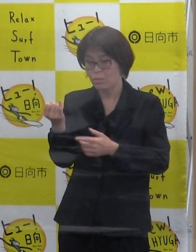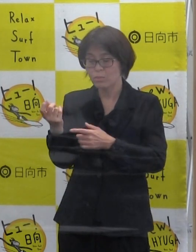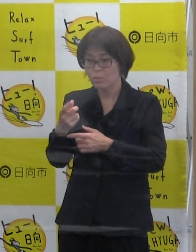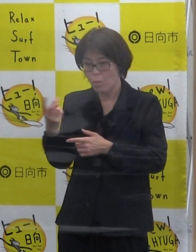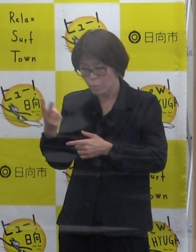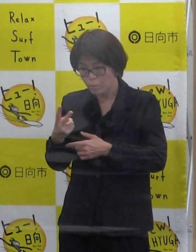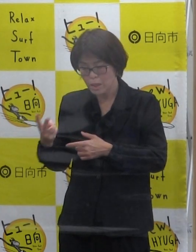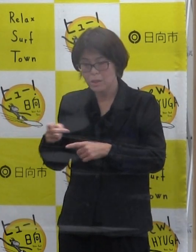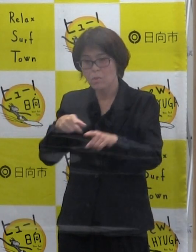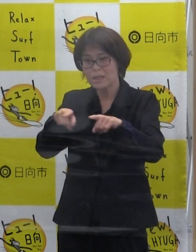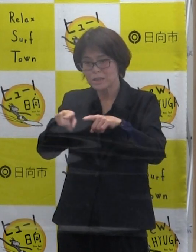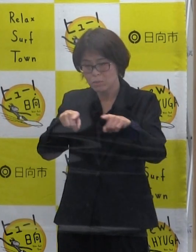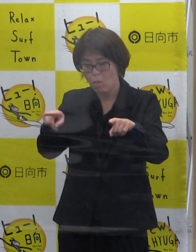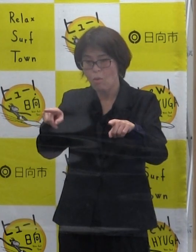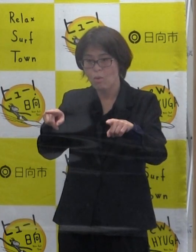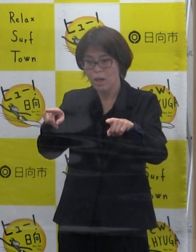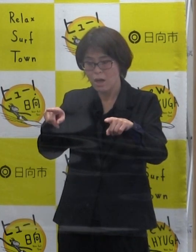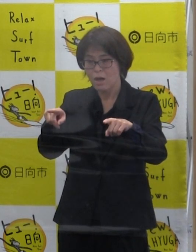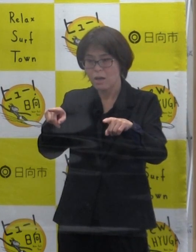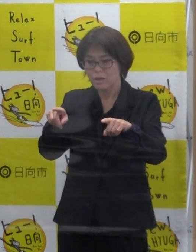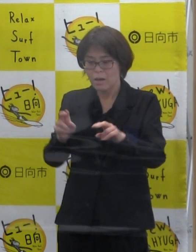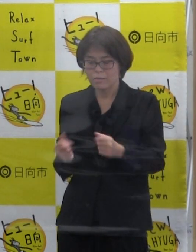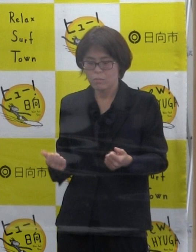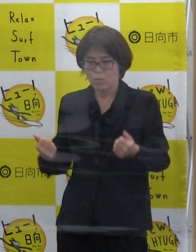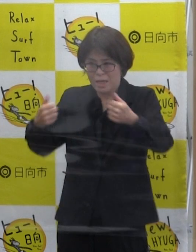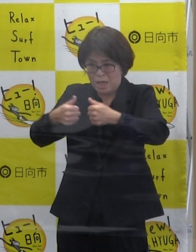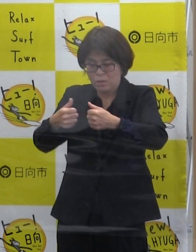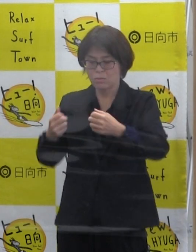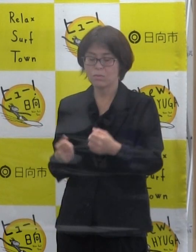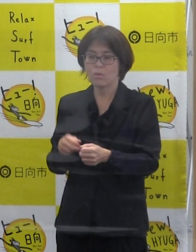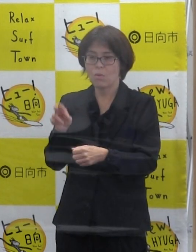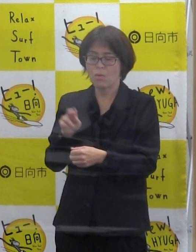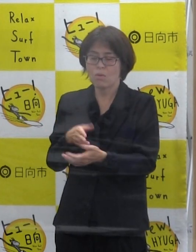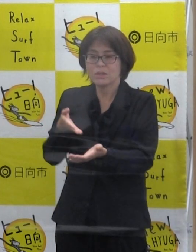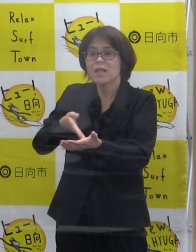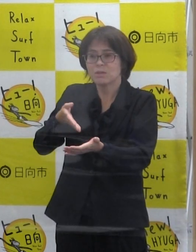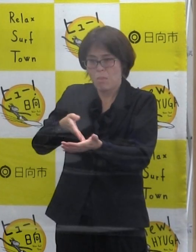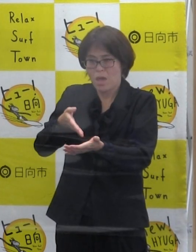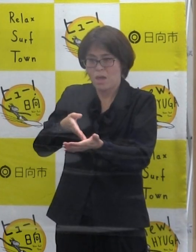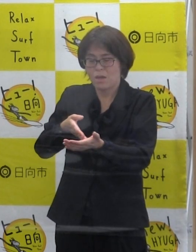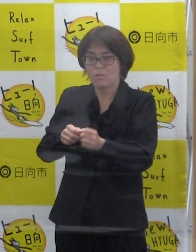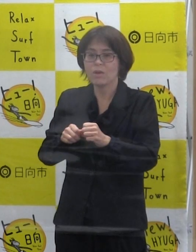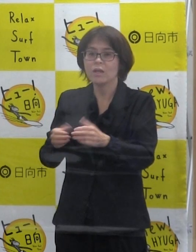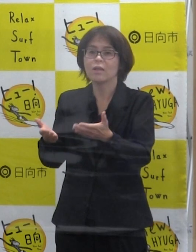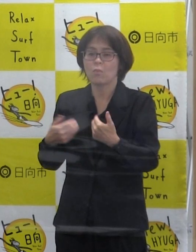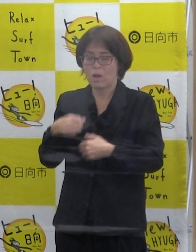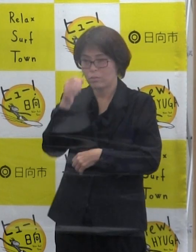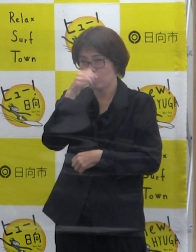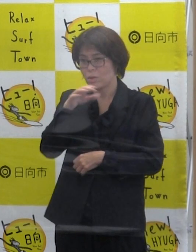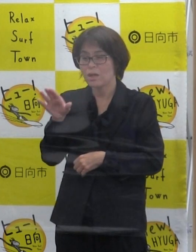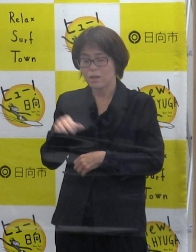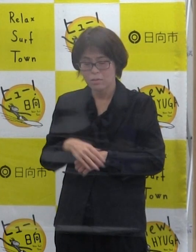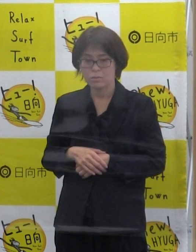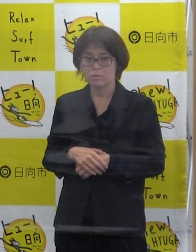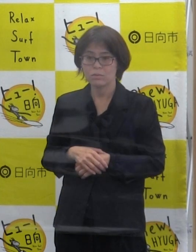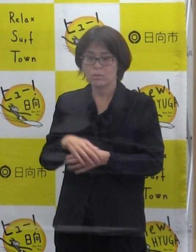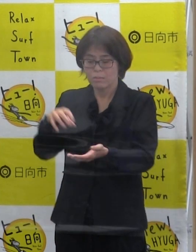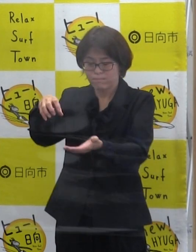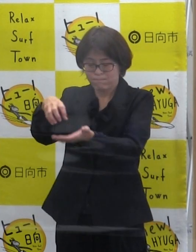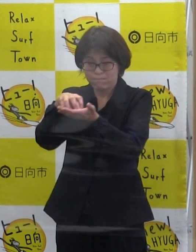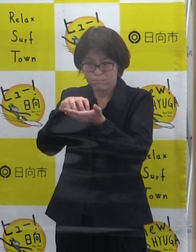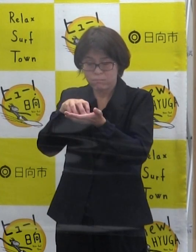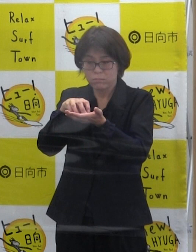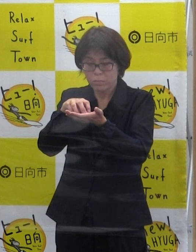指導後や決勝戦大盤解説を行っていただく予定です。また上位入所者